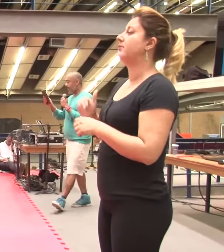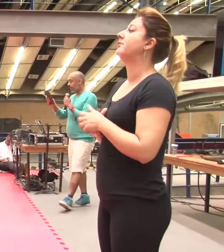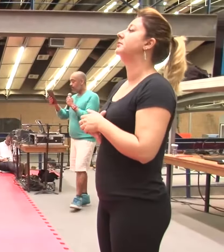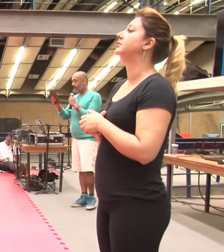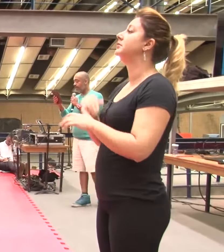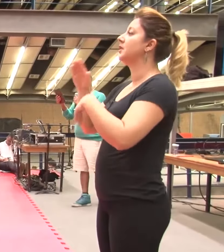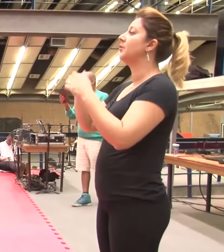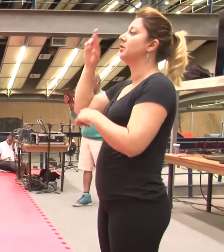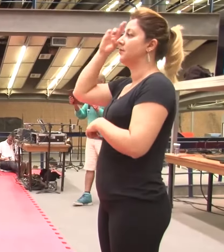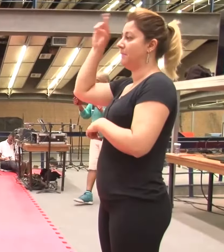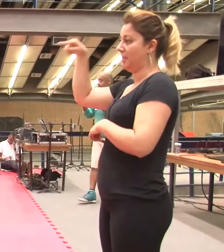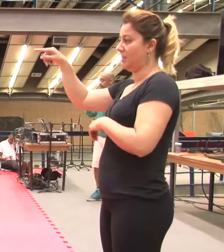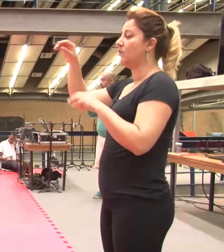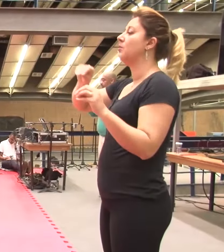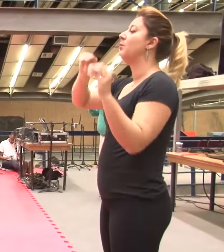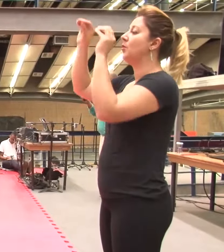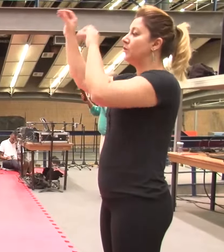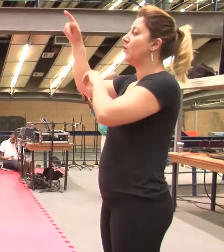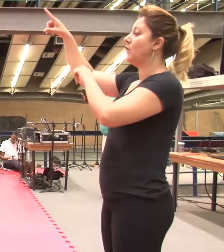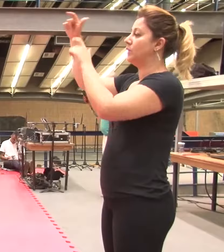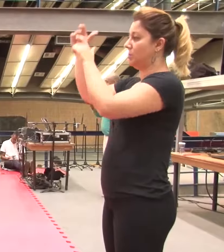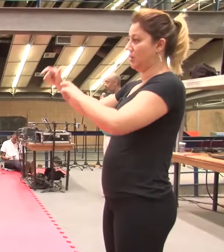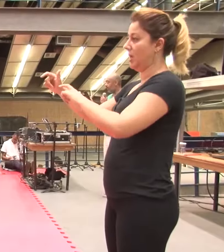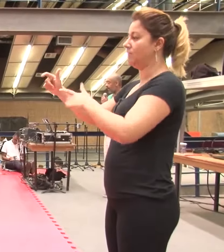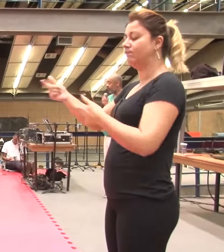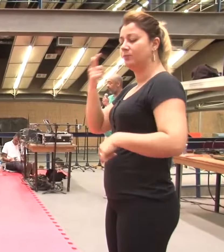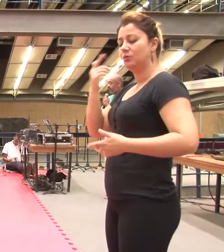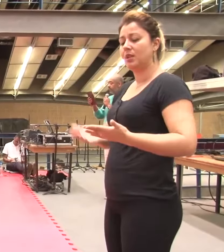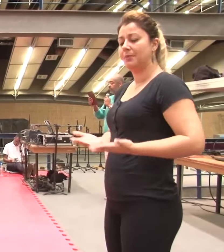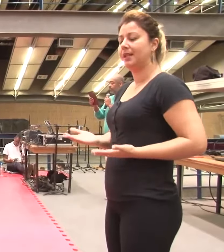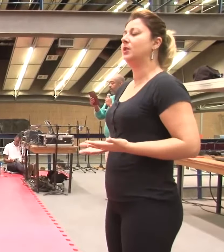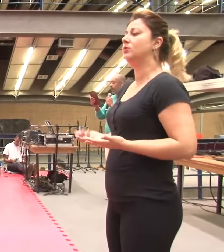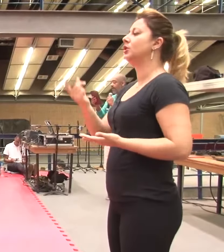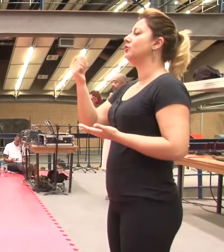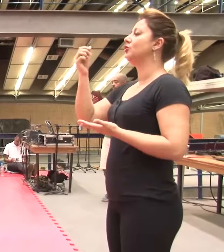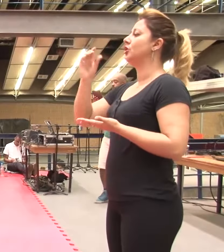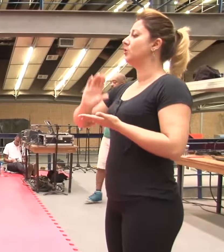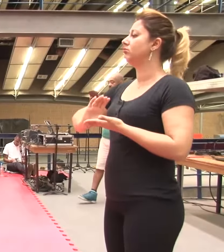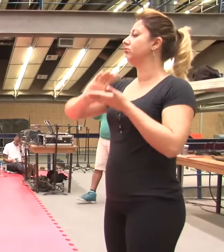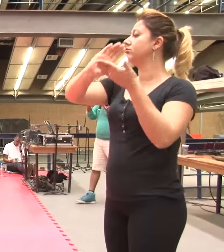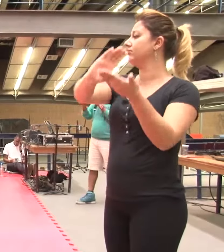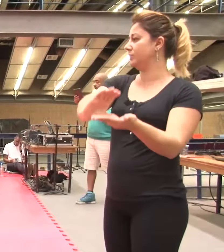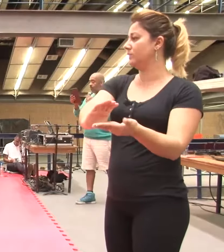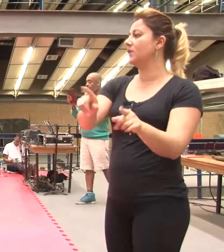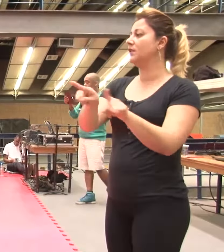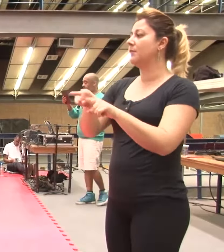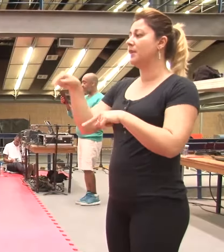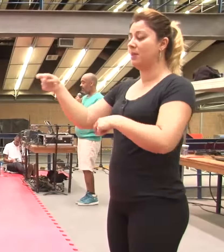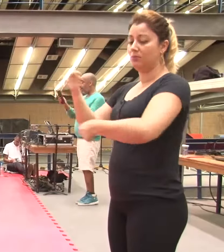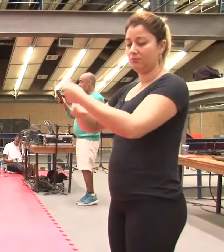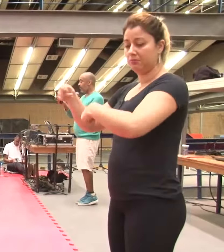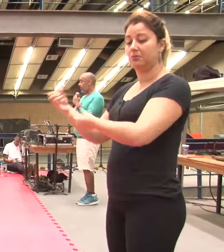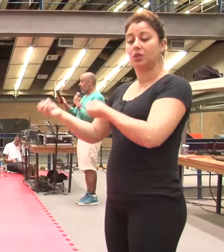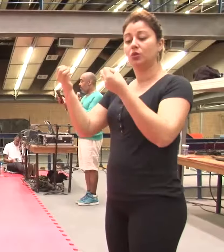o patrão para a terra lhe deixou em pagamento de ordenados vencidos não só a venda com o que